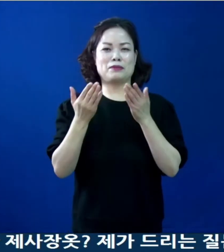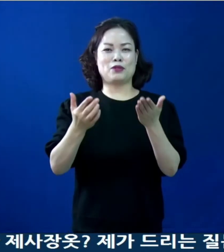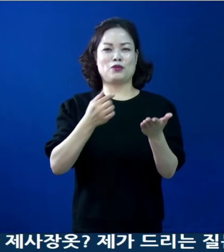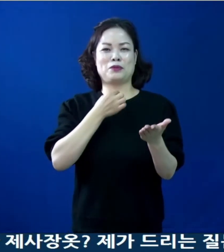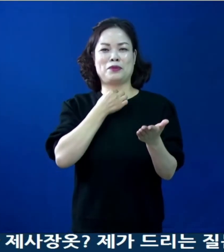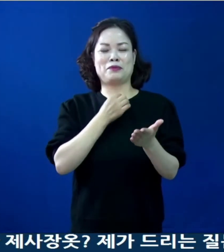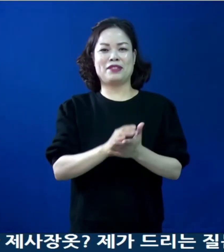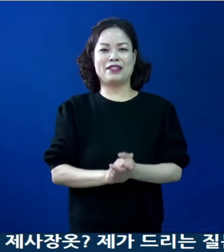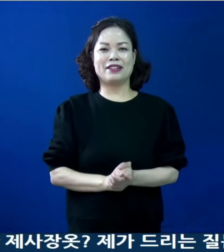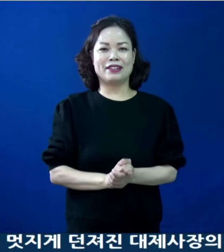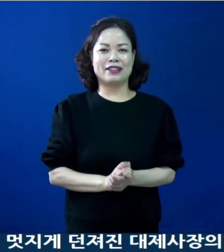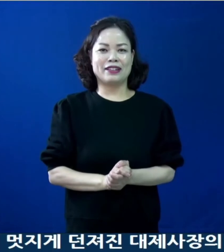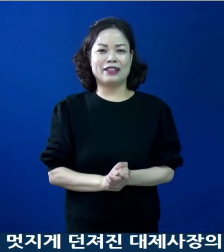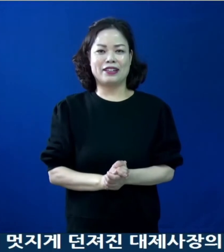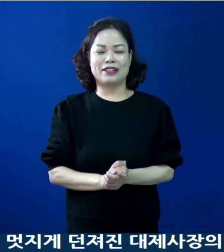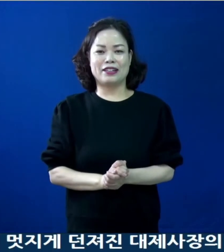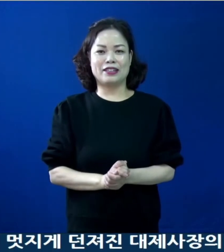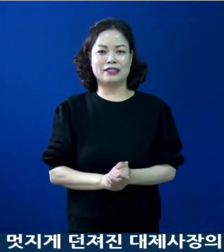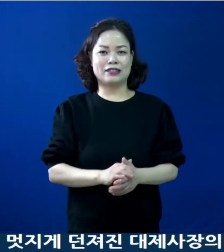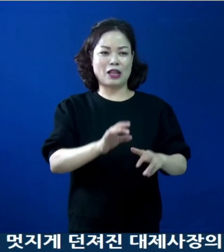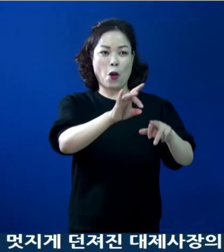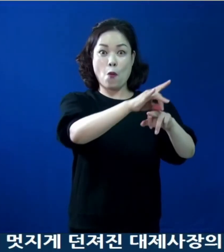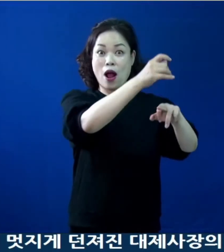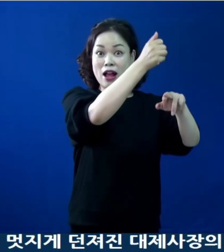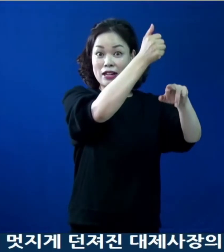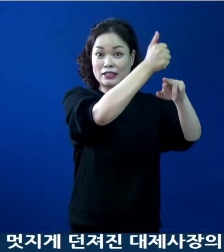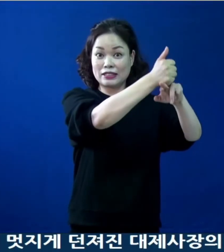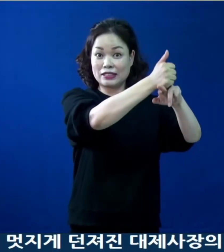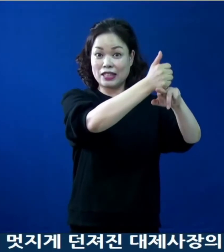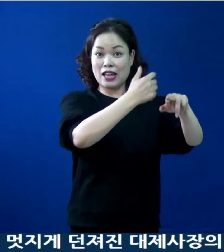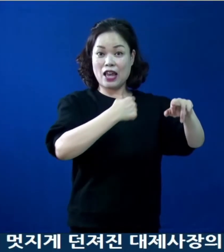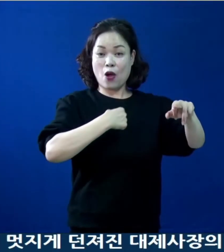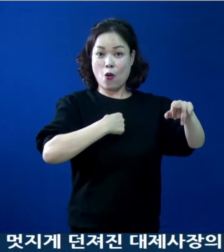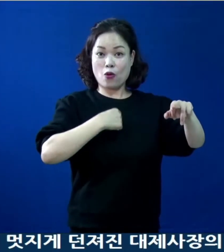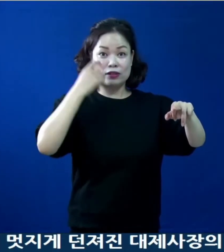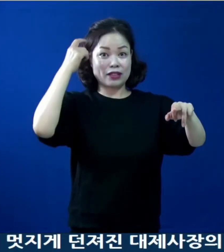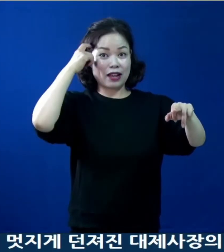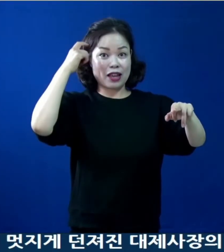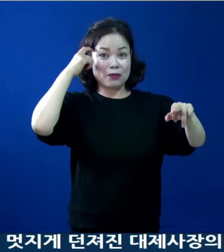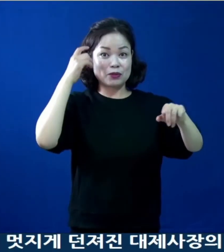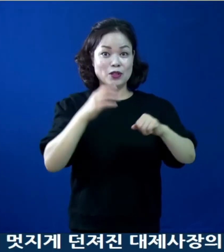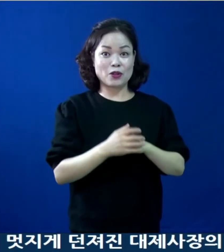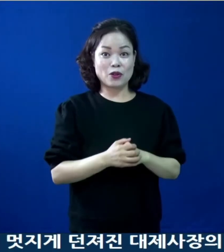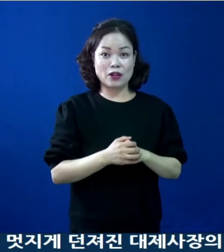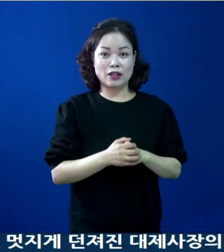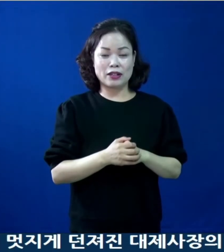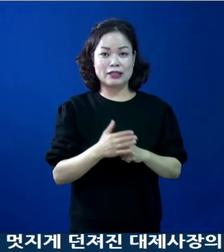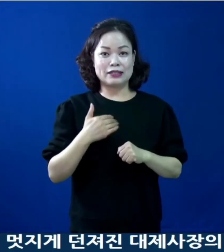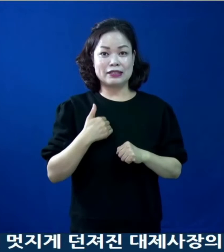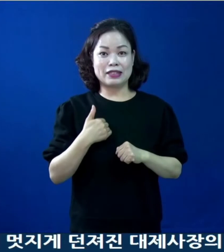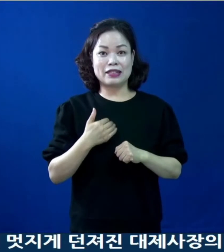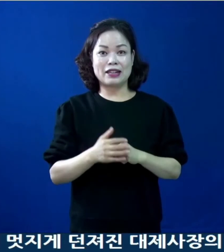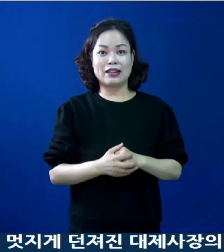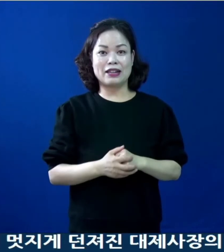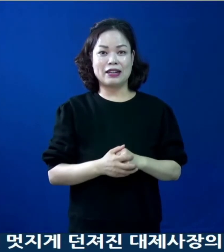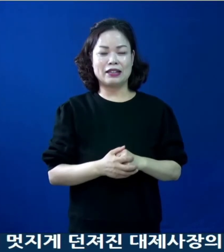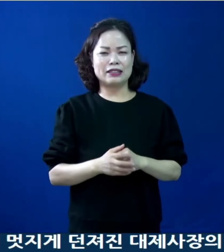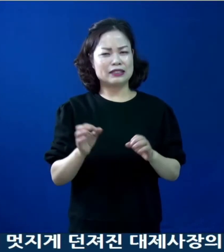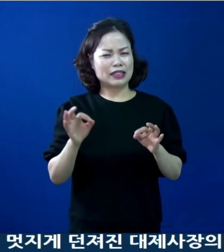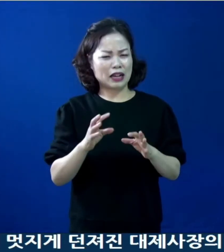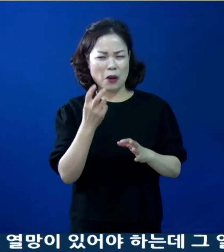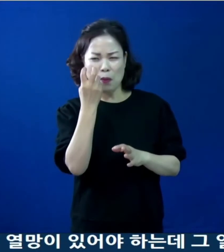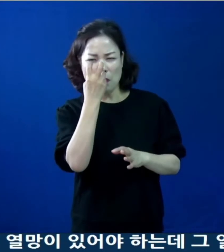그렇습니다. 황제의 옷을 한번 상상해 보시기 바랍니다. 황제요. 제가 잠시